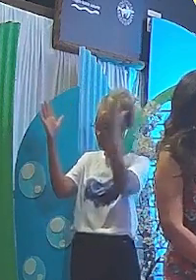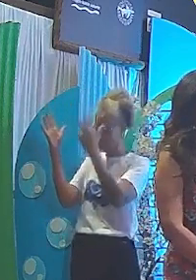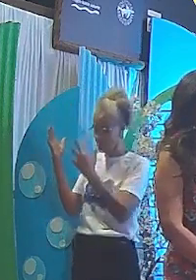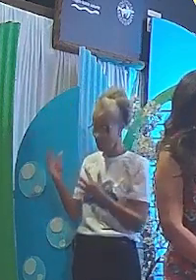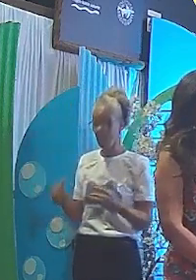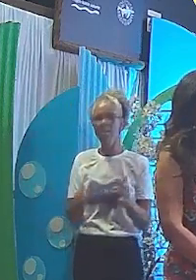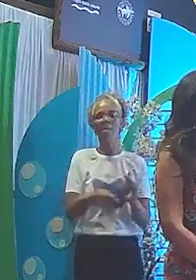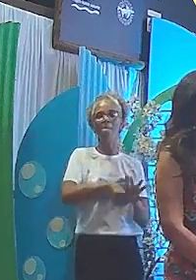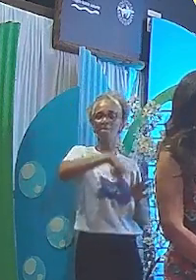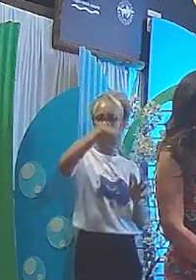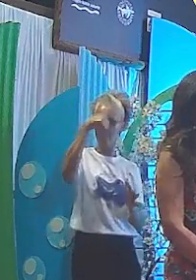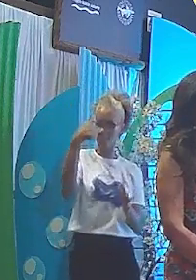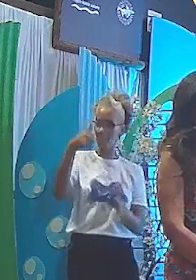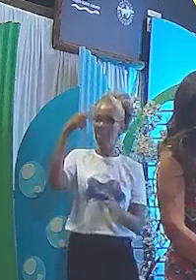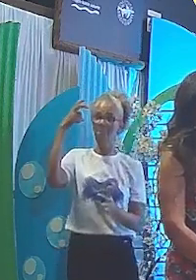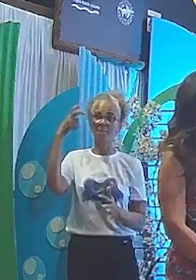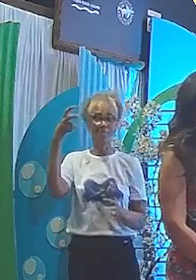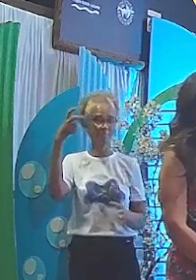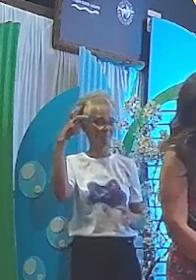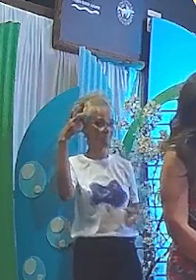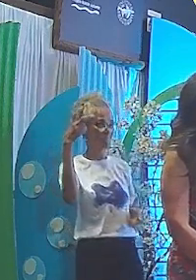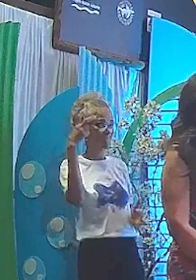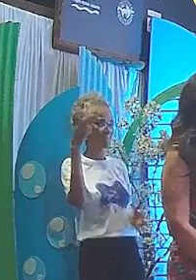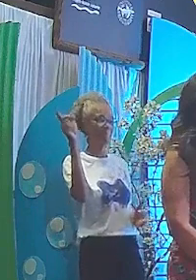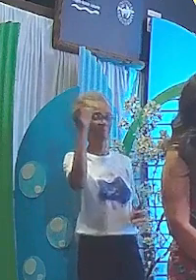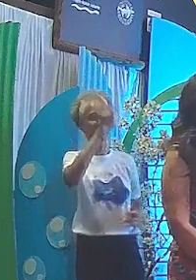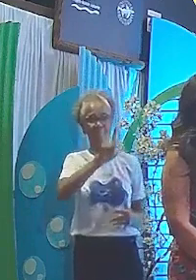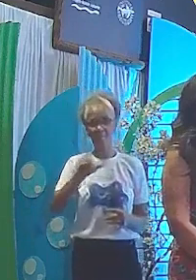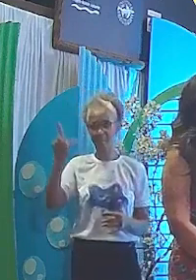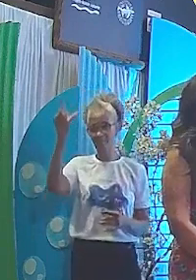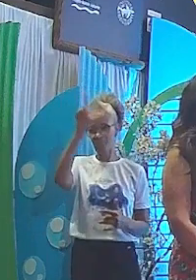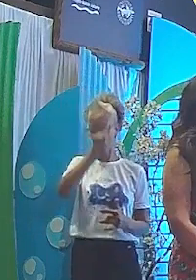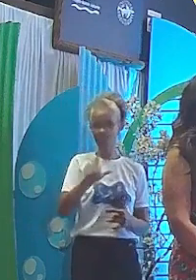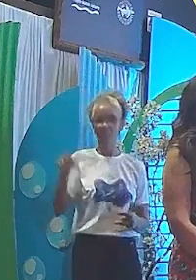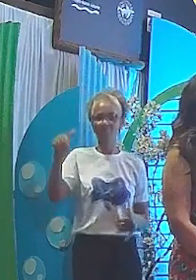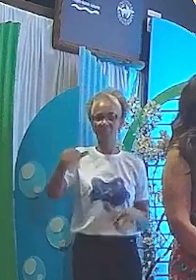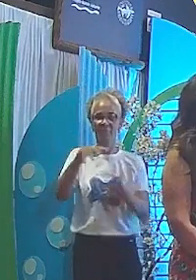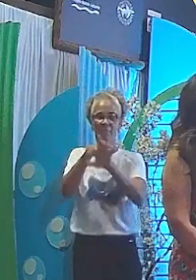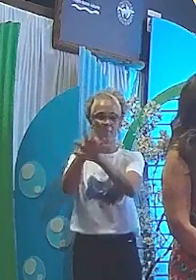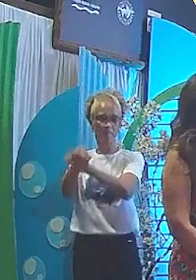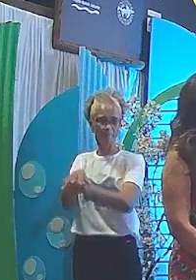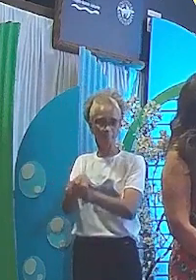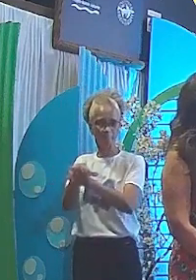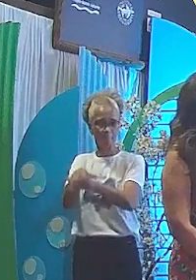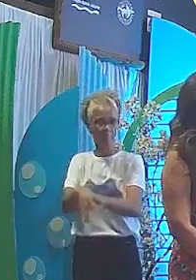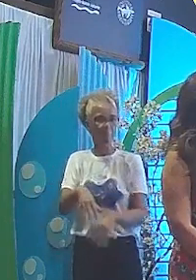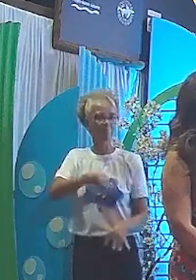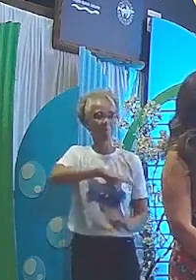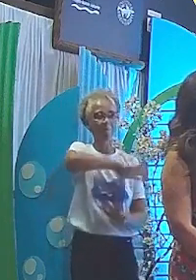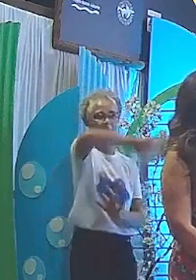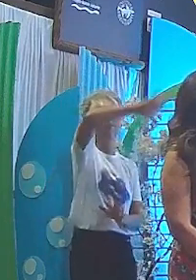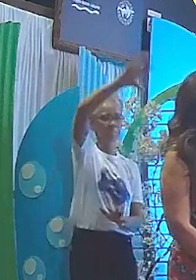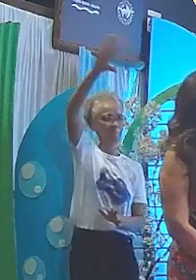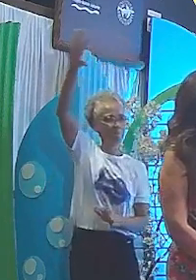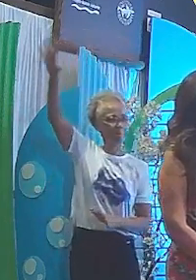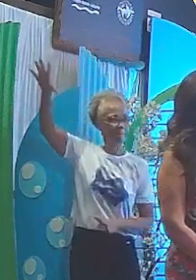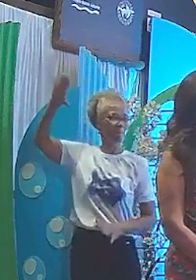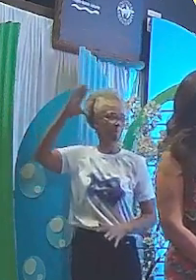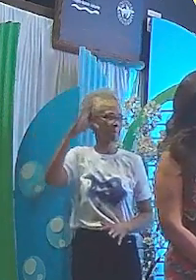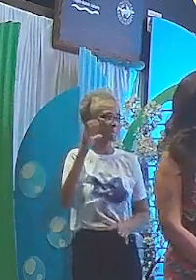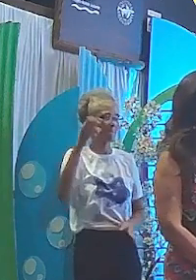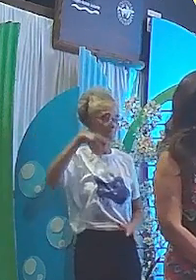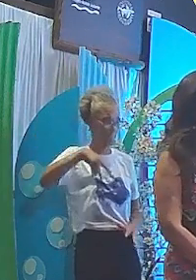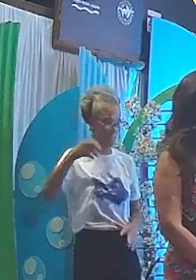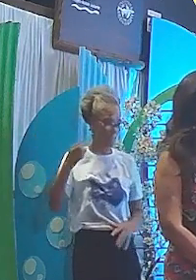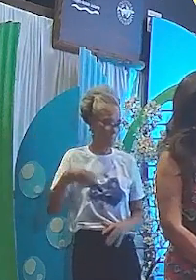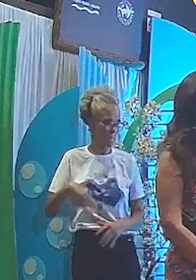edição dessa Festa Literária Internacional de Praia do Forte, dizer que eu estou aqui representando o diretor-geral da Fundação Pedro Calmon, senhor